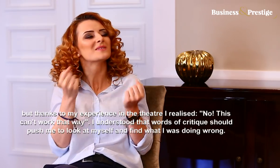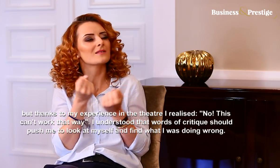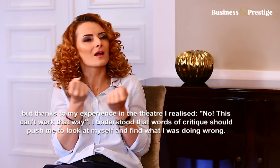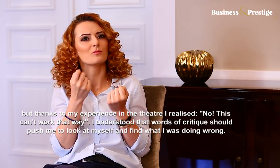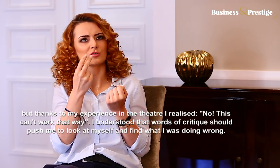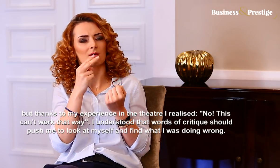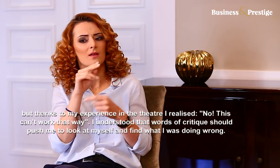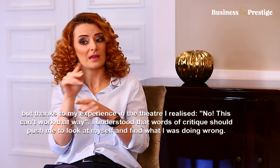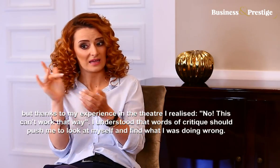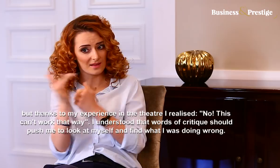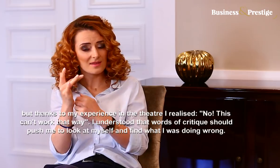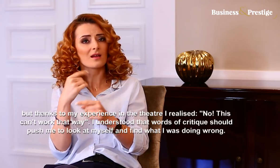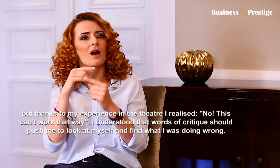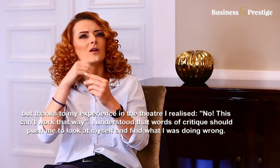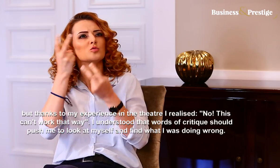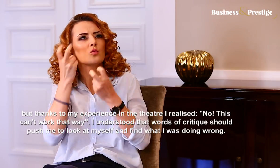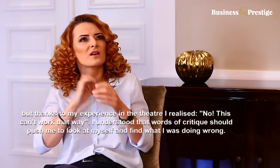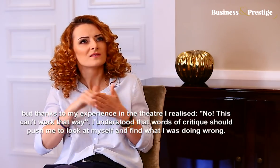być.